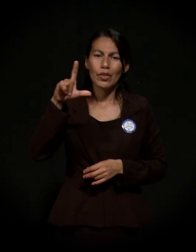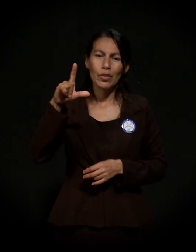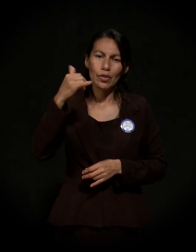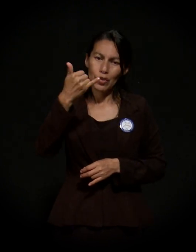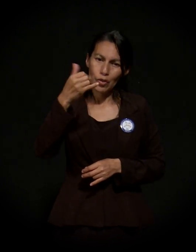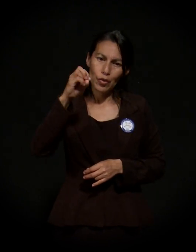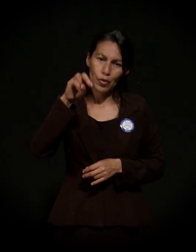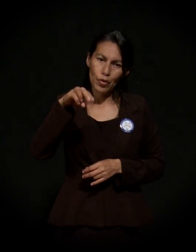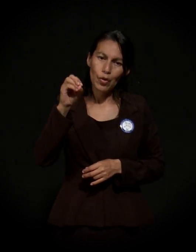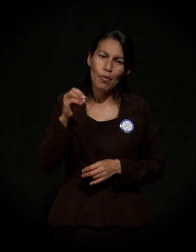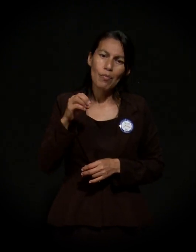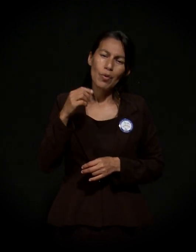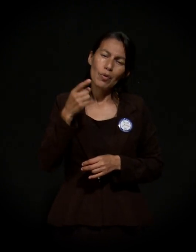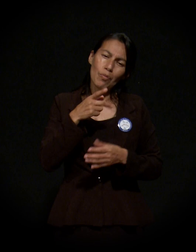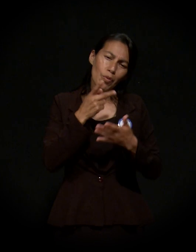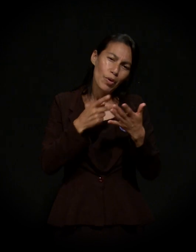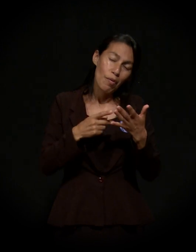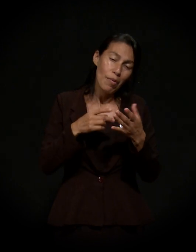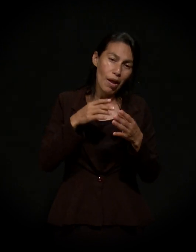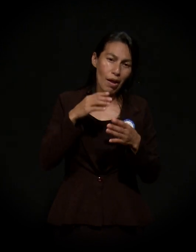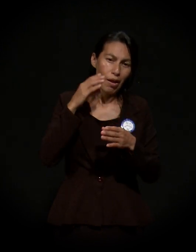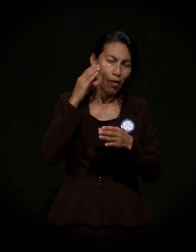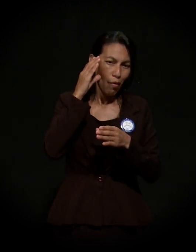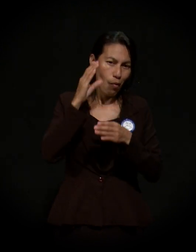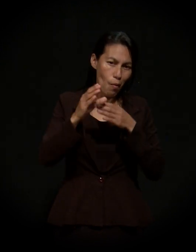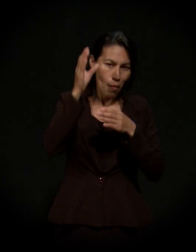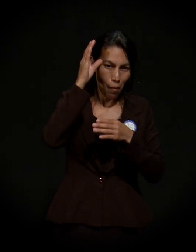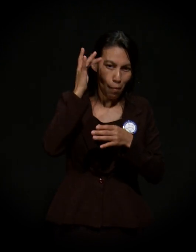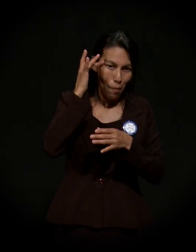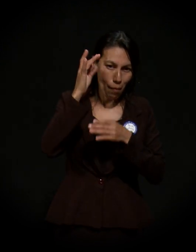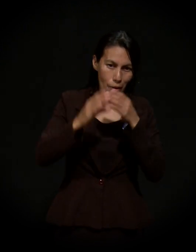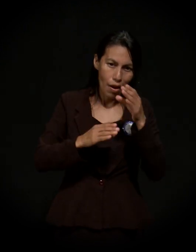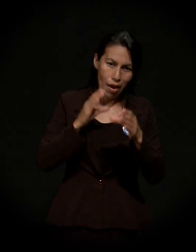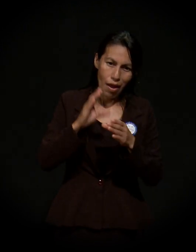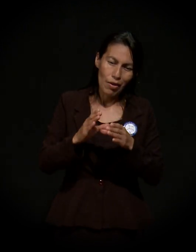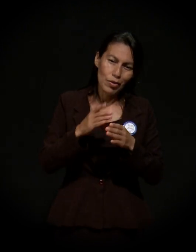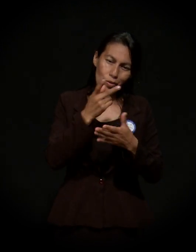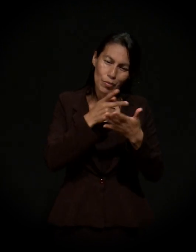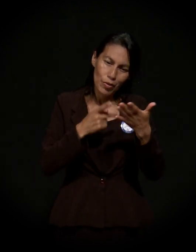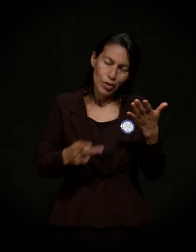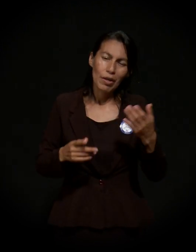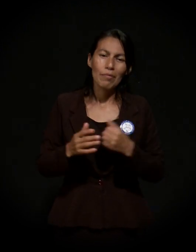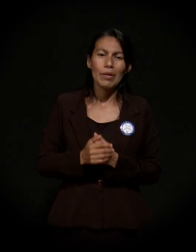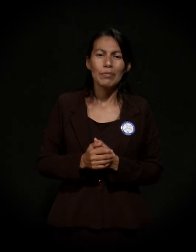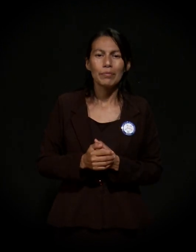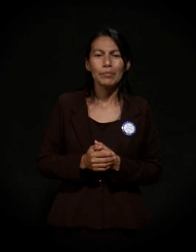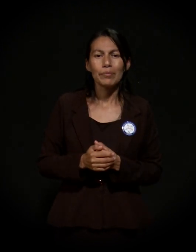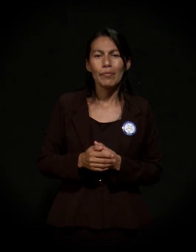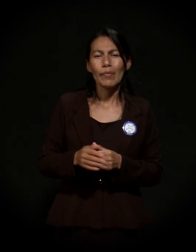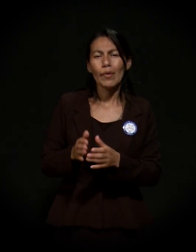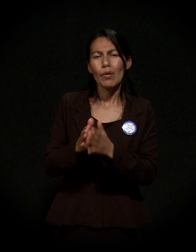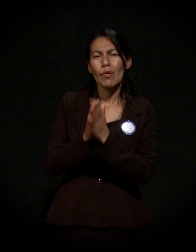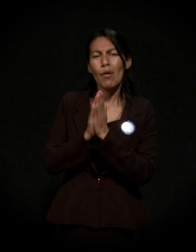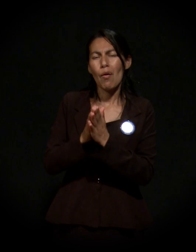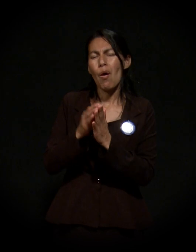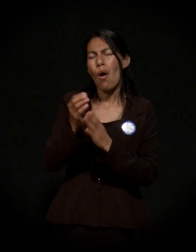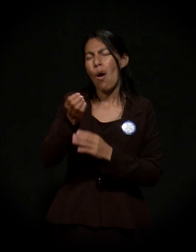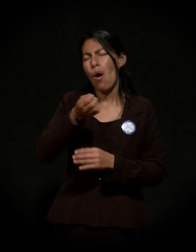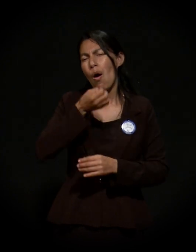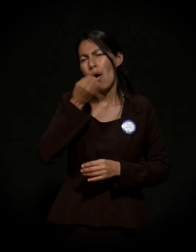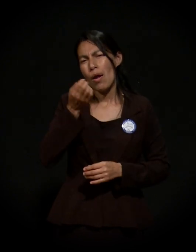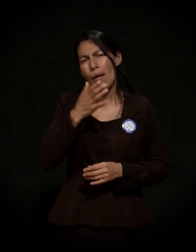su aniversario. Gracias, Dios siga bendiciendo este programa. Dios los bendiga.